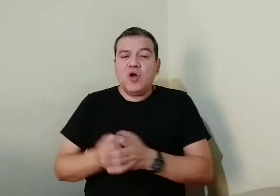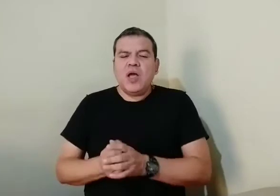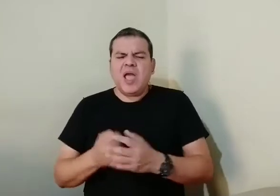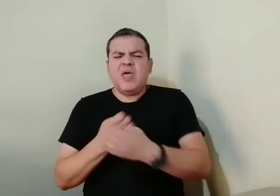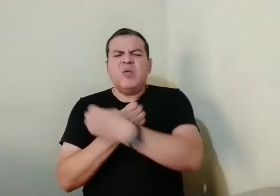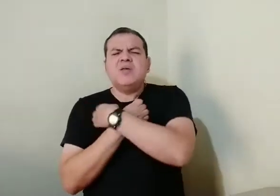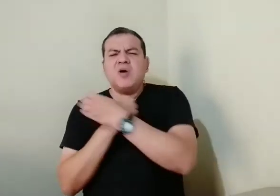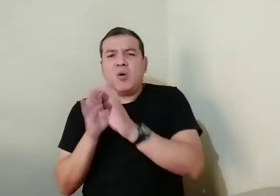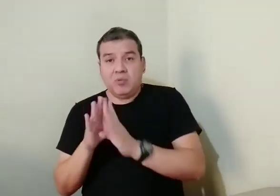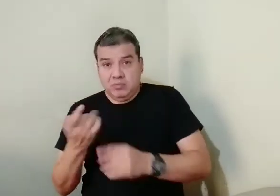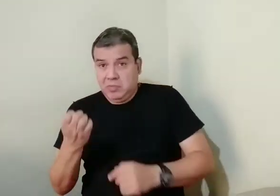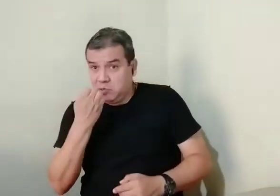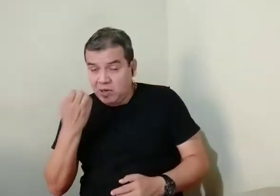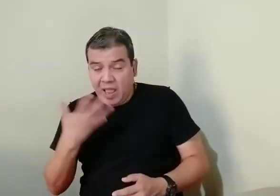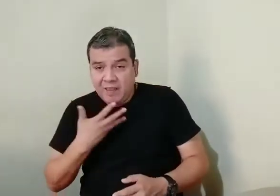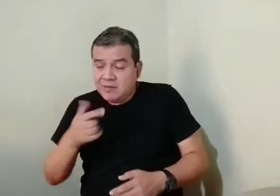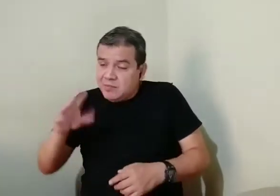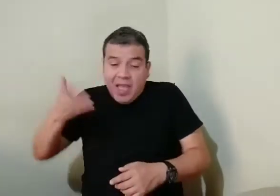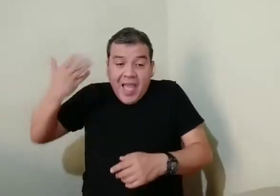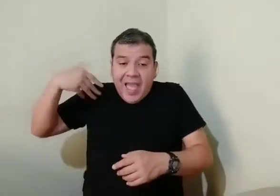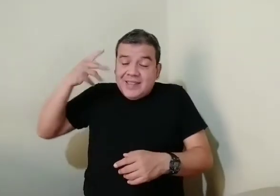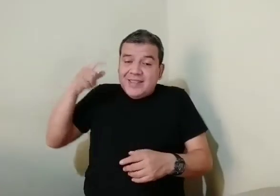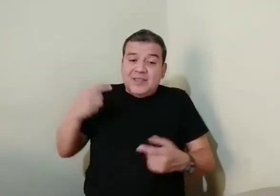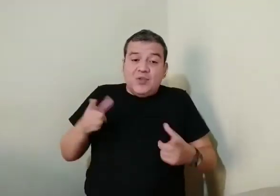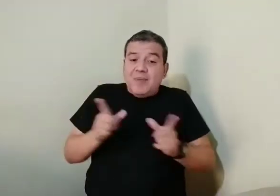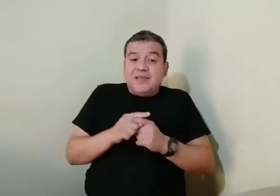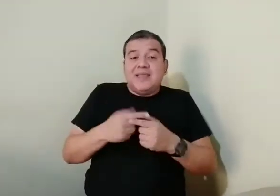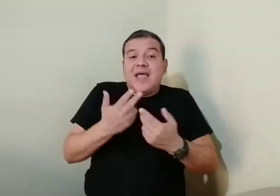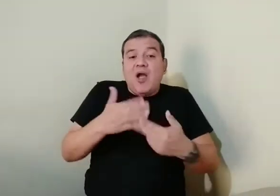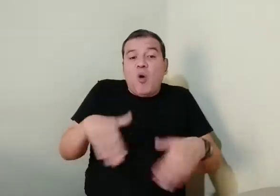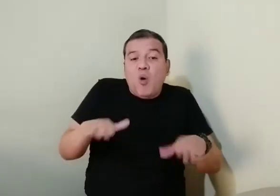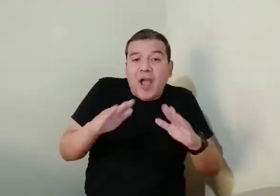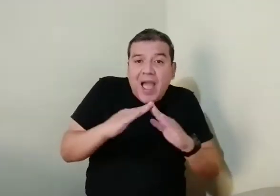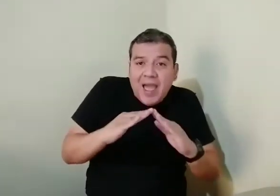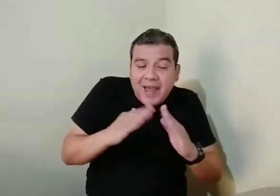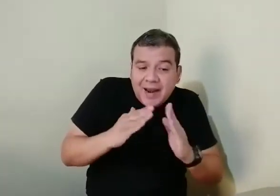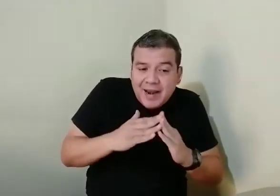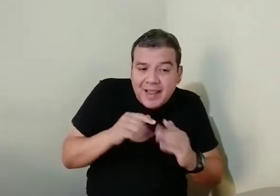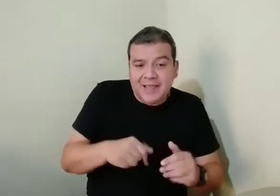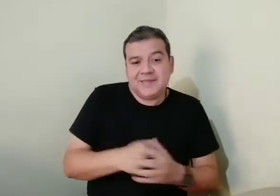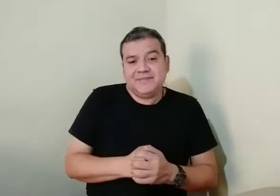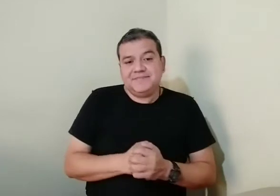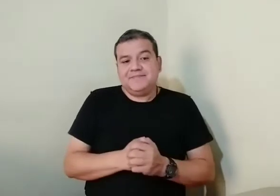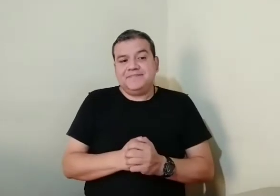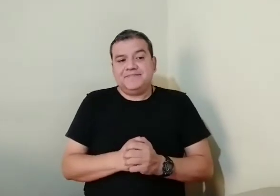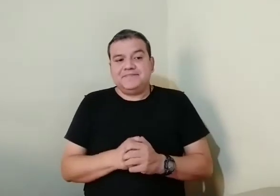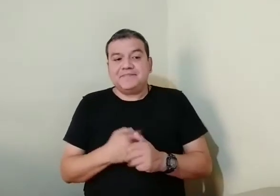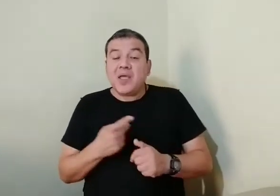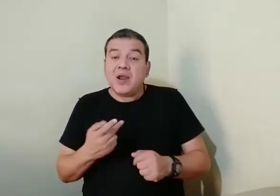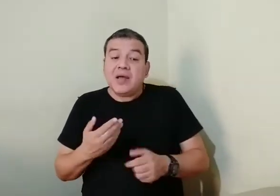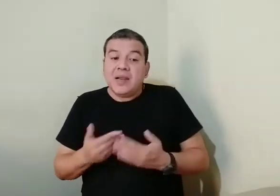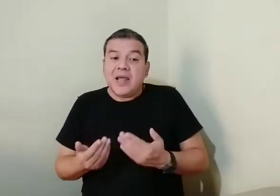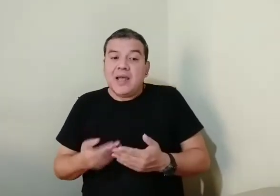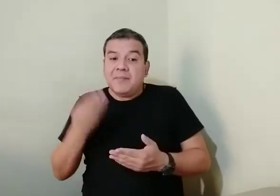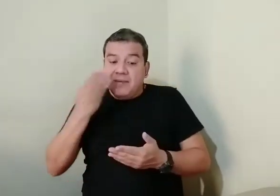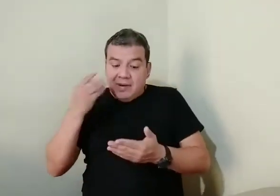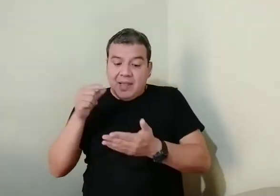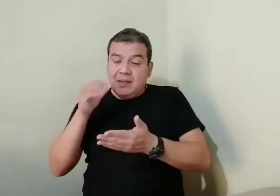en la familia y no importa cuál sea la situación